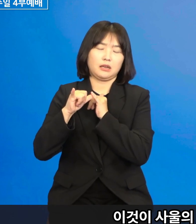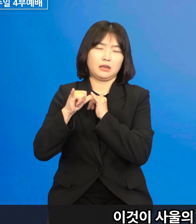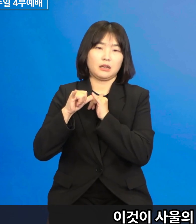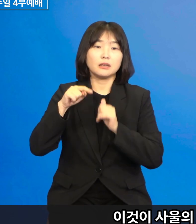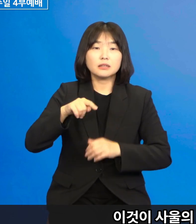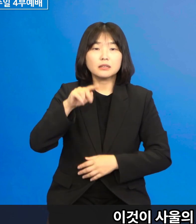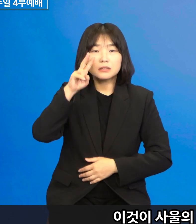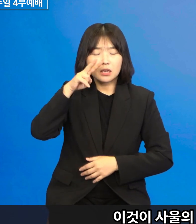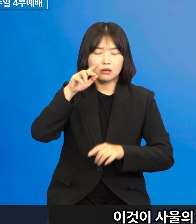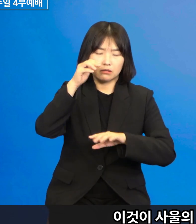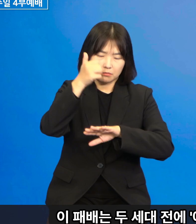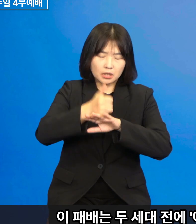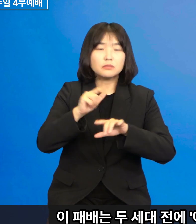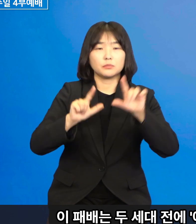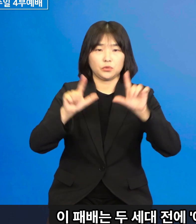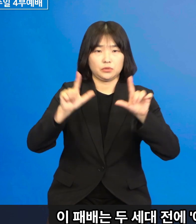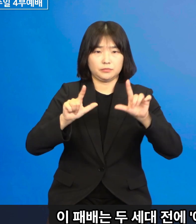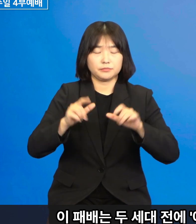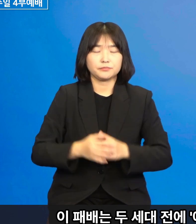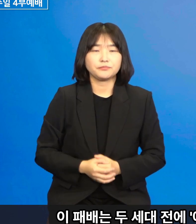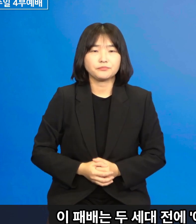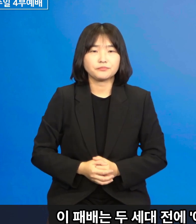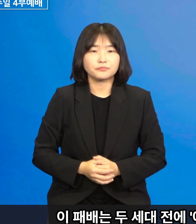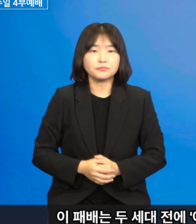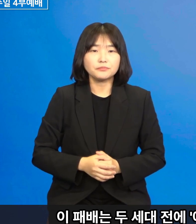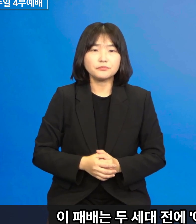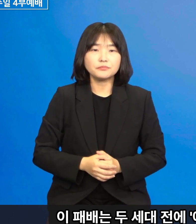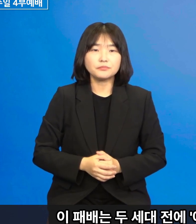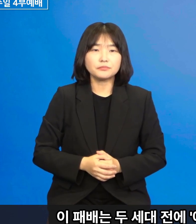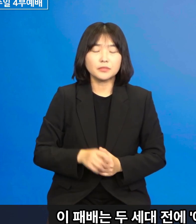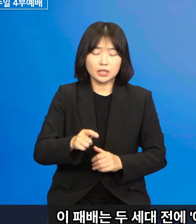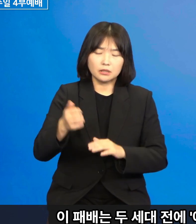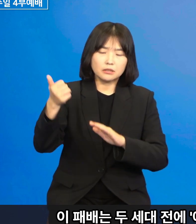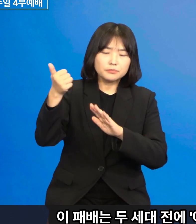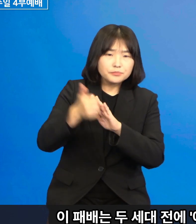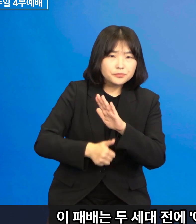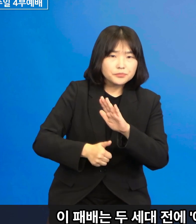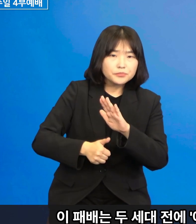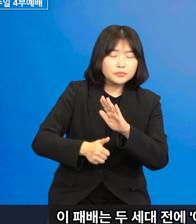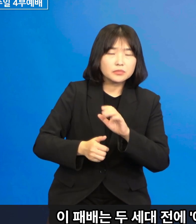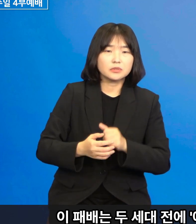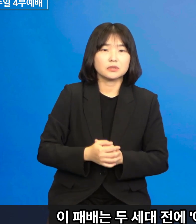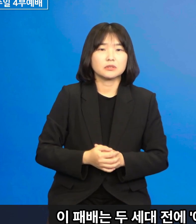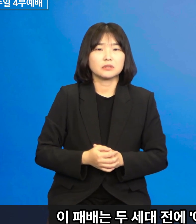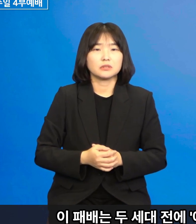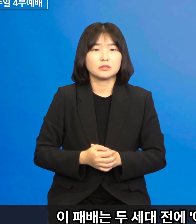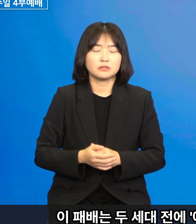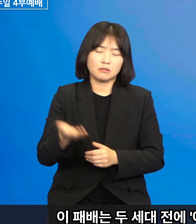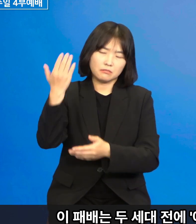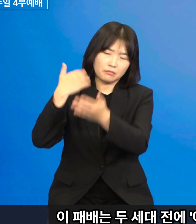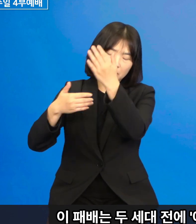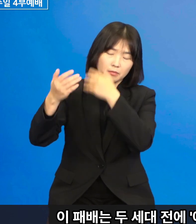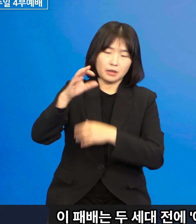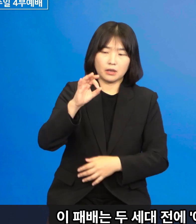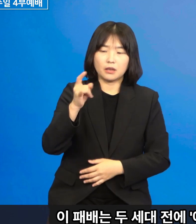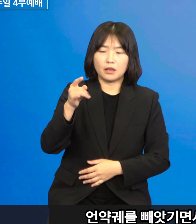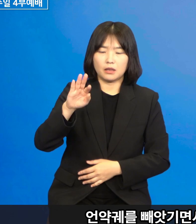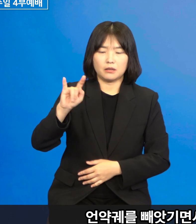마지막 모습이었어요. 이 패배는 두 세대 전에 에벤에셀이라고 하는